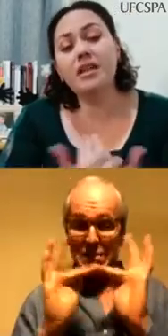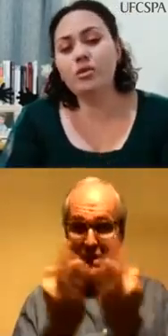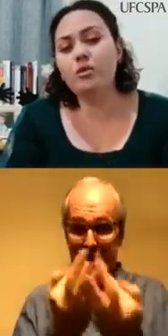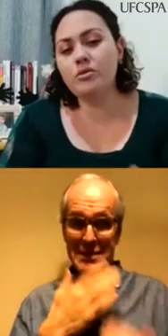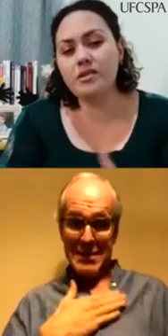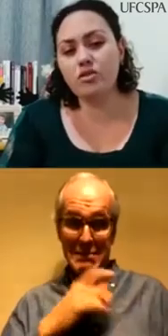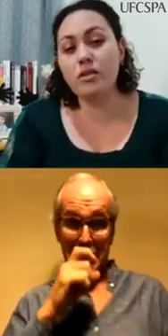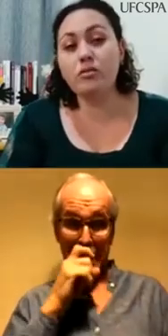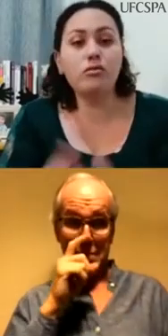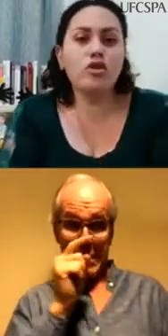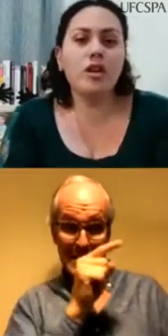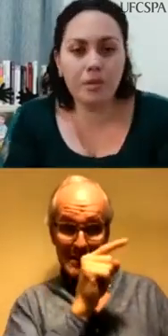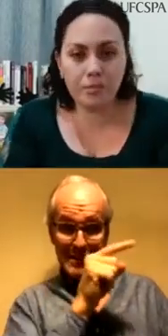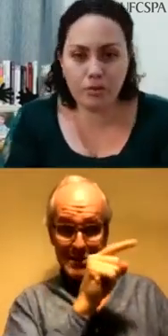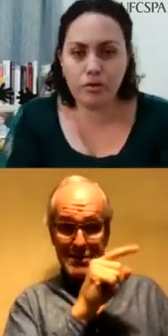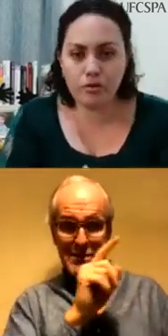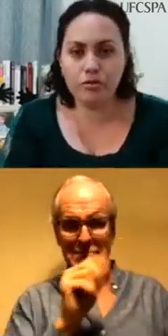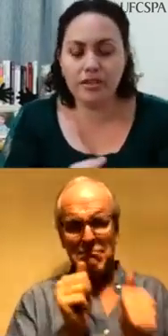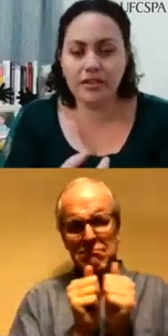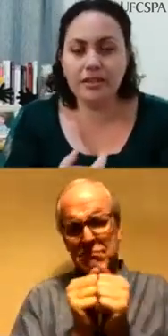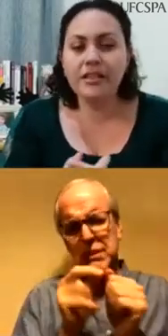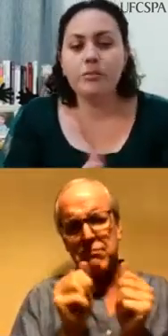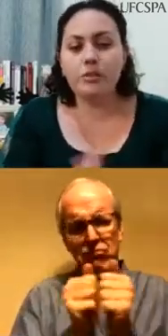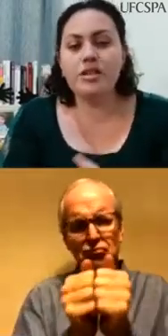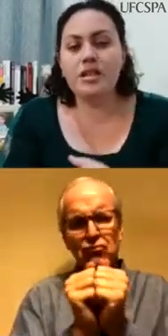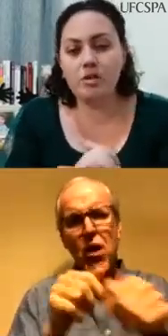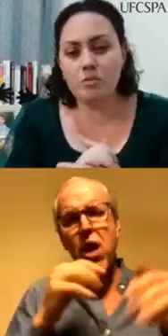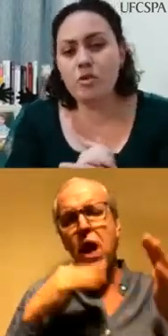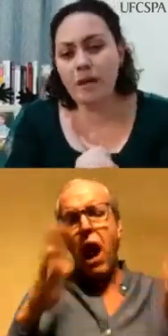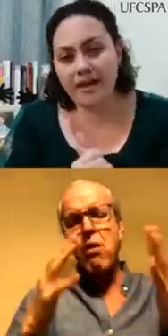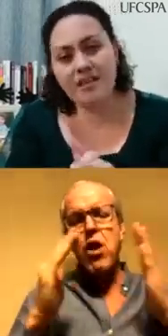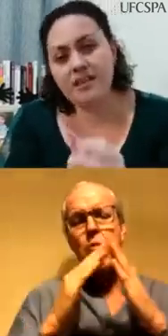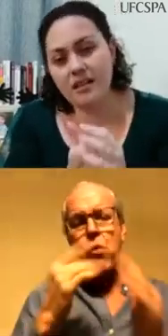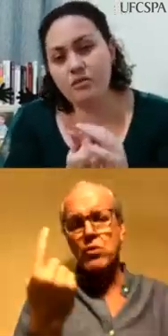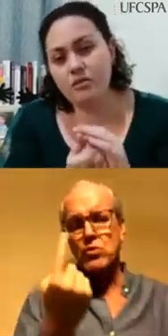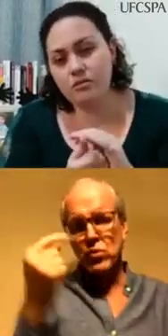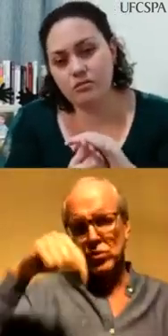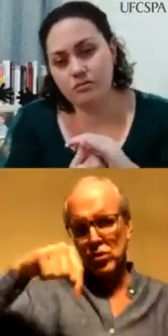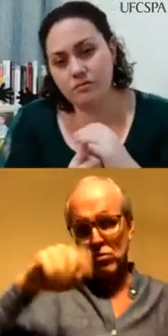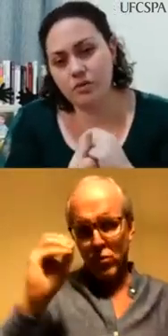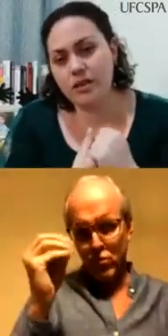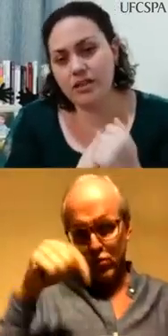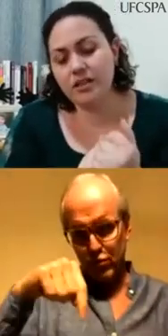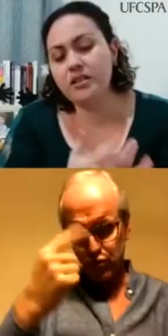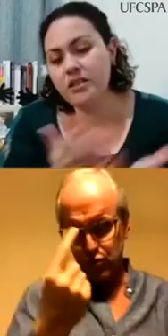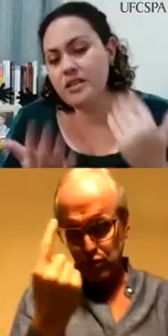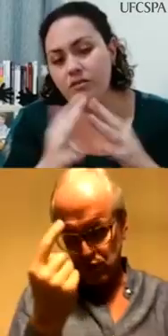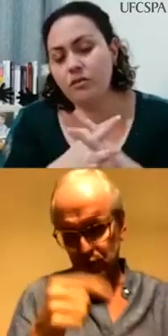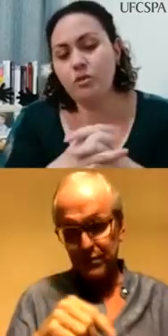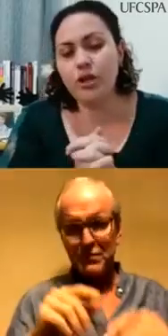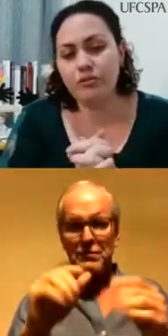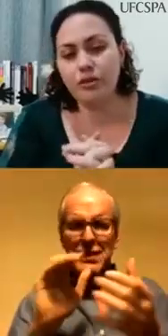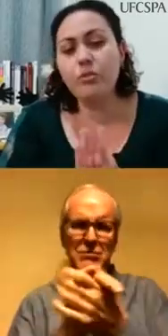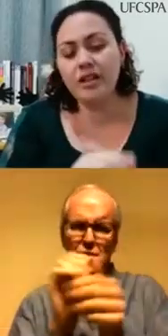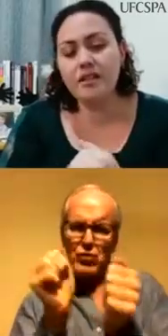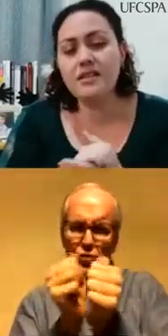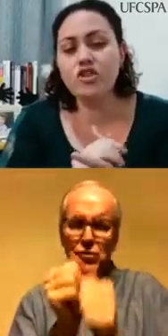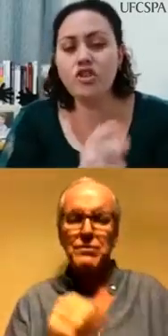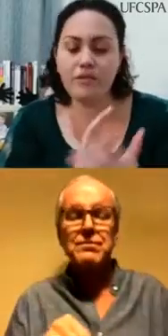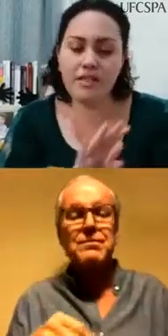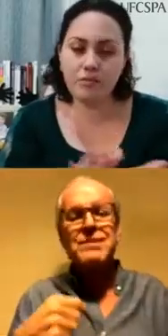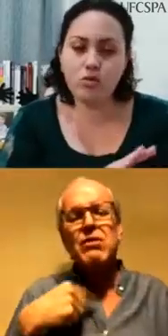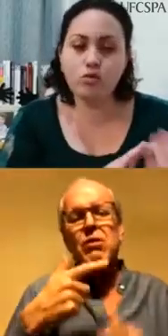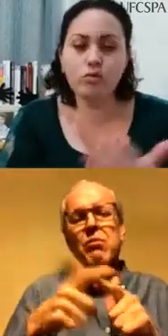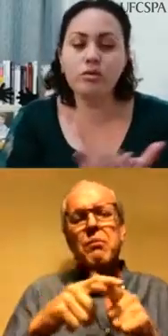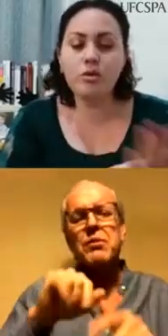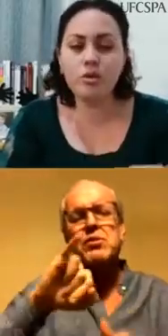aquele medo ou constrangimento quando chega uma pessoa surda, né? Por exemplo, os meus pais, né, quando eu era criança, enfim, quando eu morava com eles, e a gente